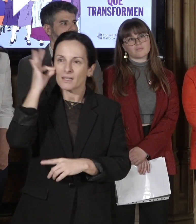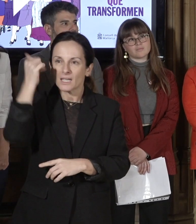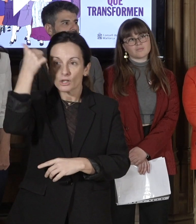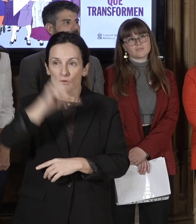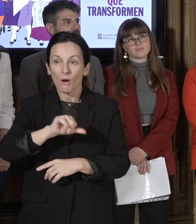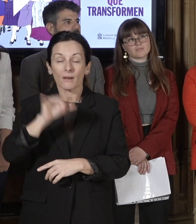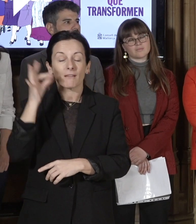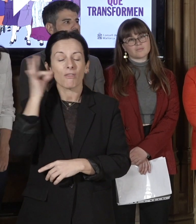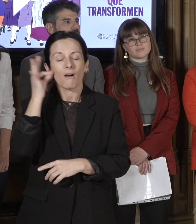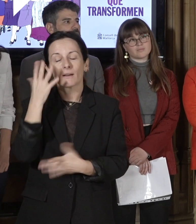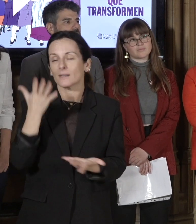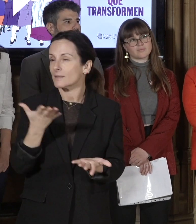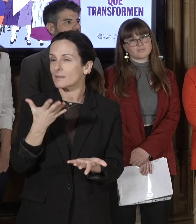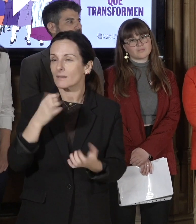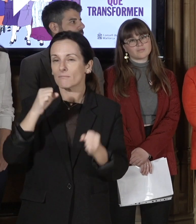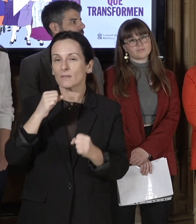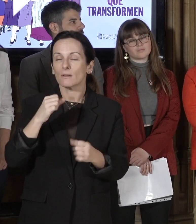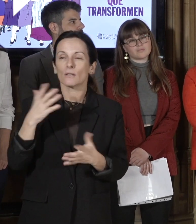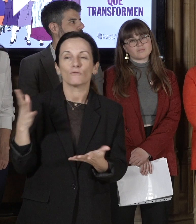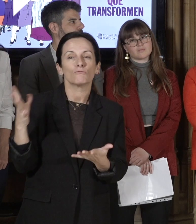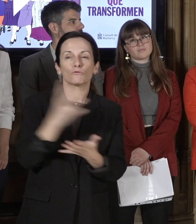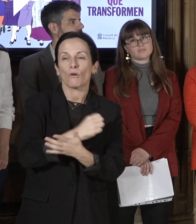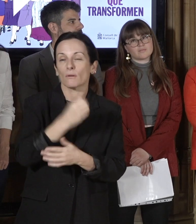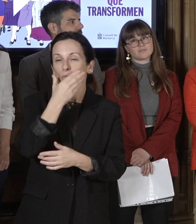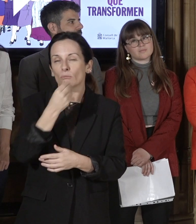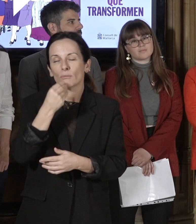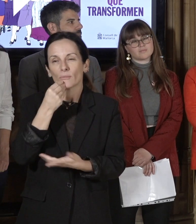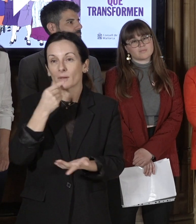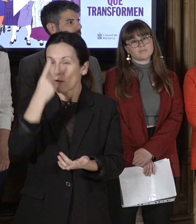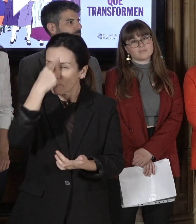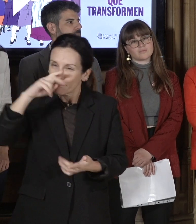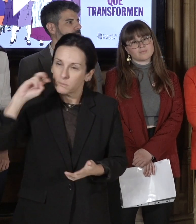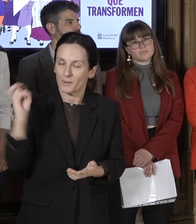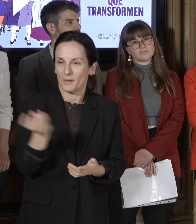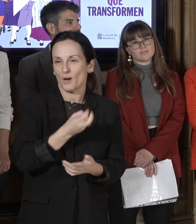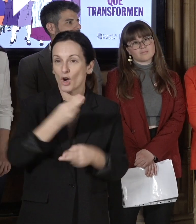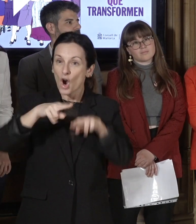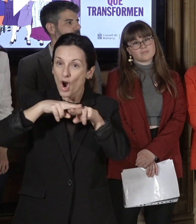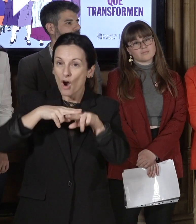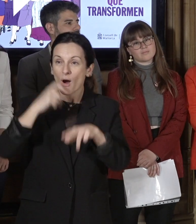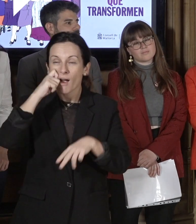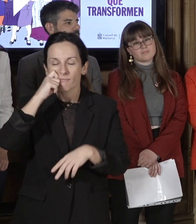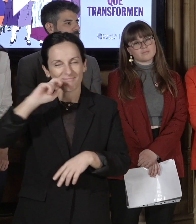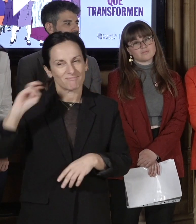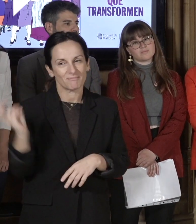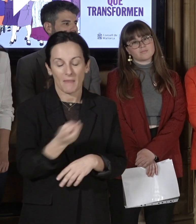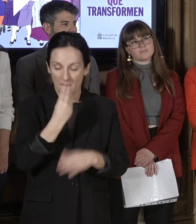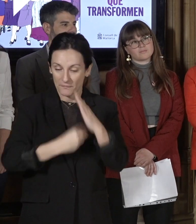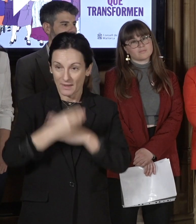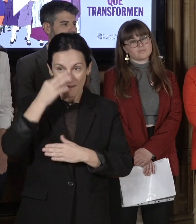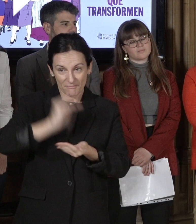dones velles. Som de tots els colors i molt diverses. Hem nascut aquí o a qualsevol lloc del